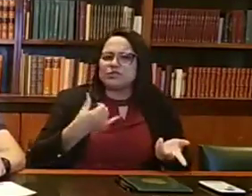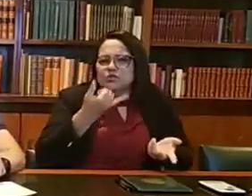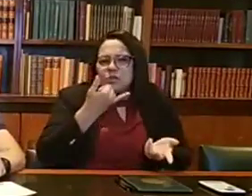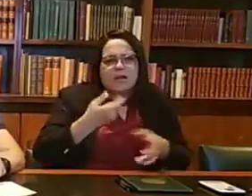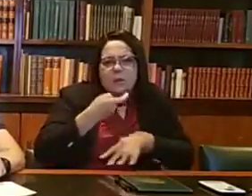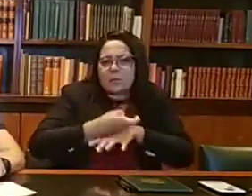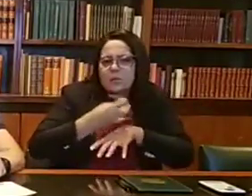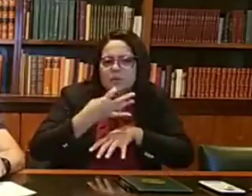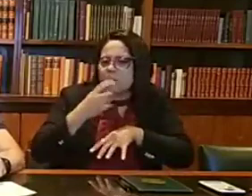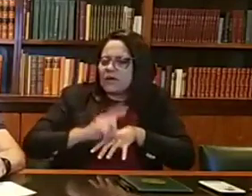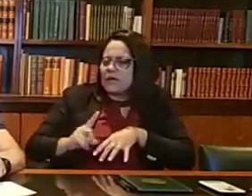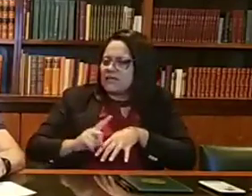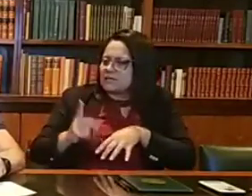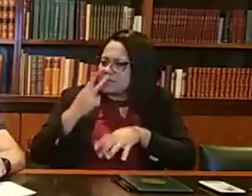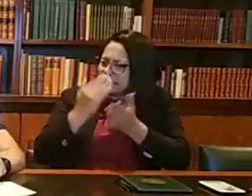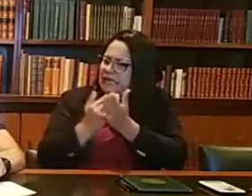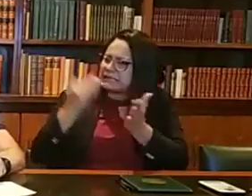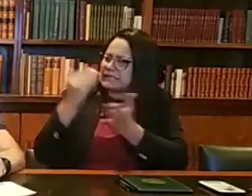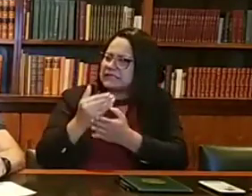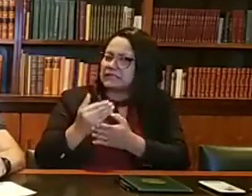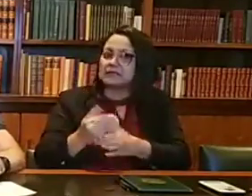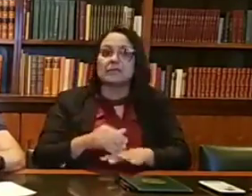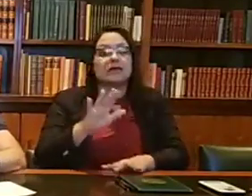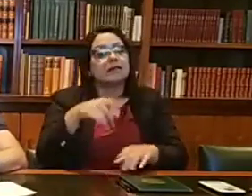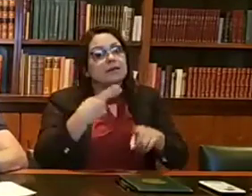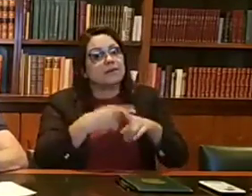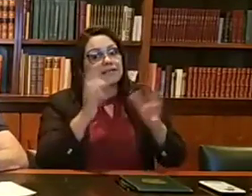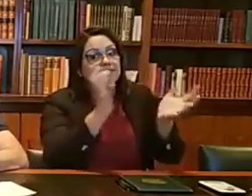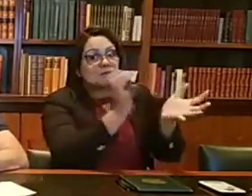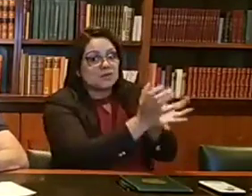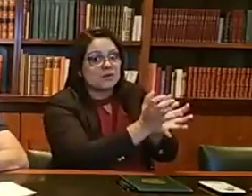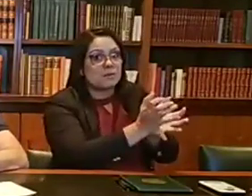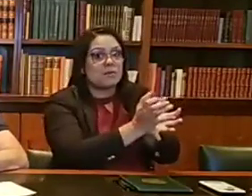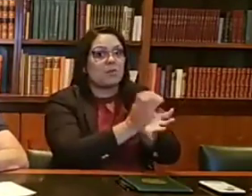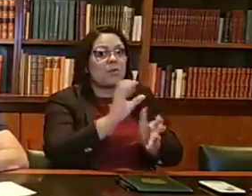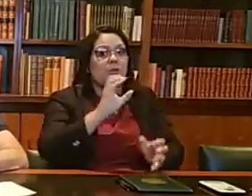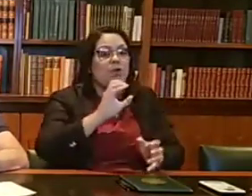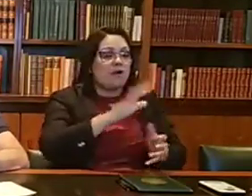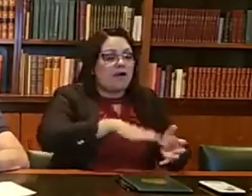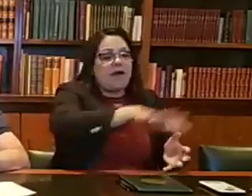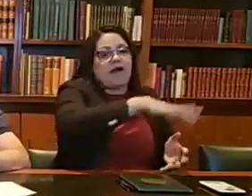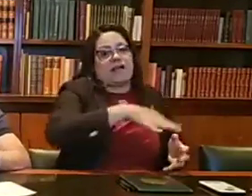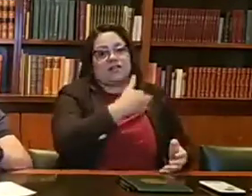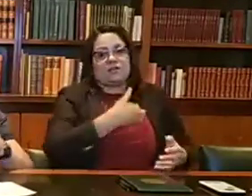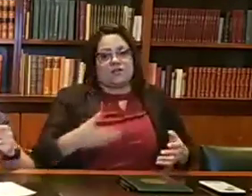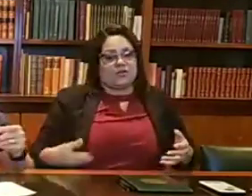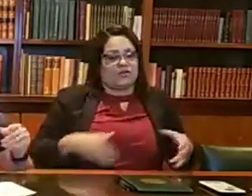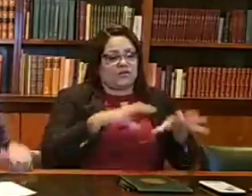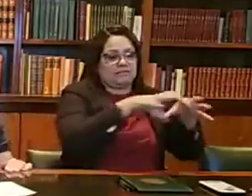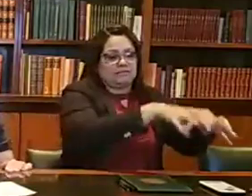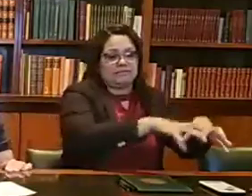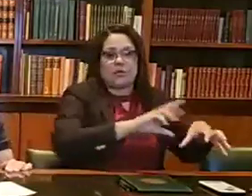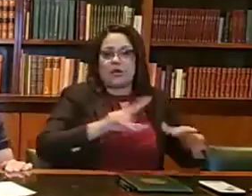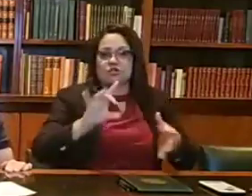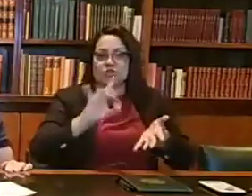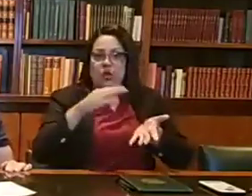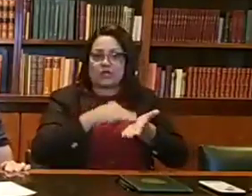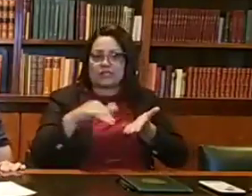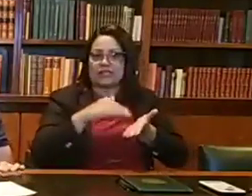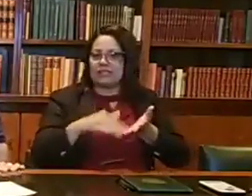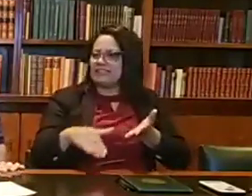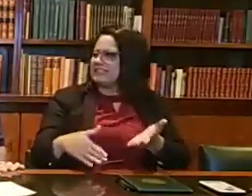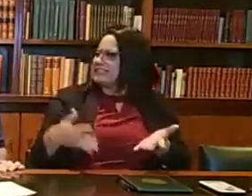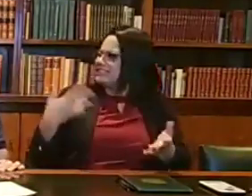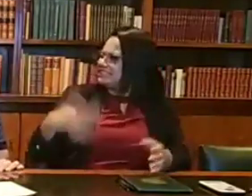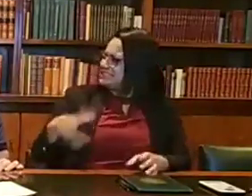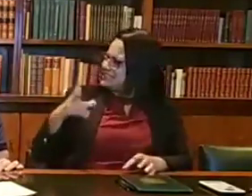né? Mas veja que são vários órgãos do governo que precisam autorizar, não só a Ah, Secretaria pelo de amor de Pesca. Deus.